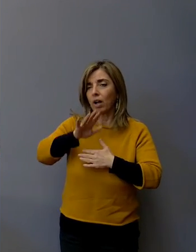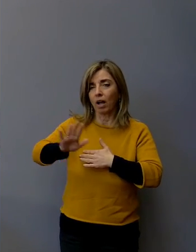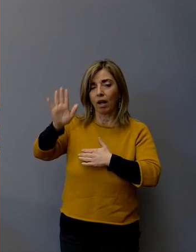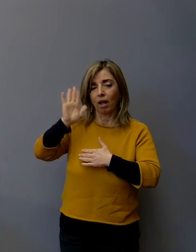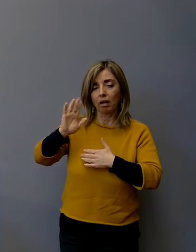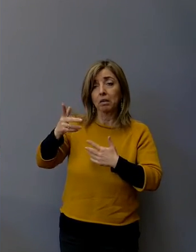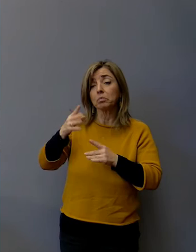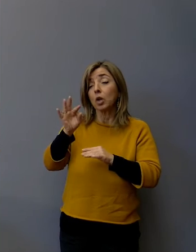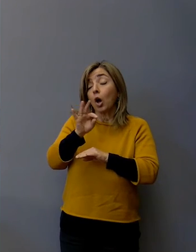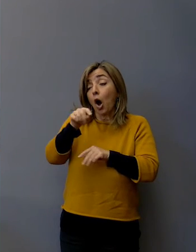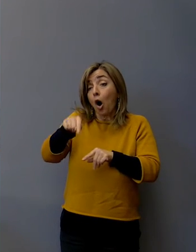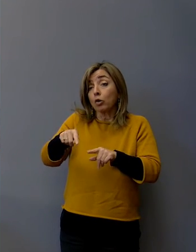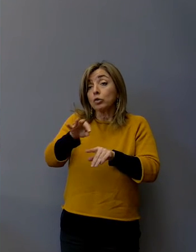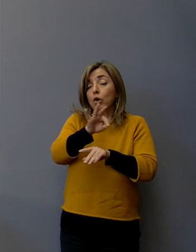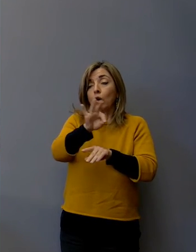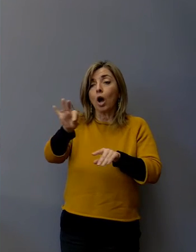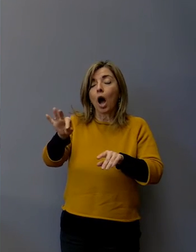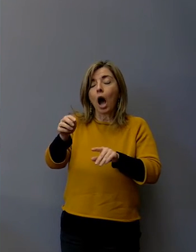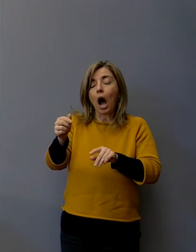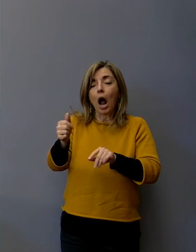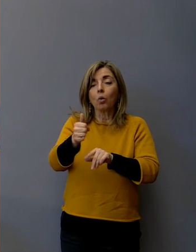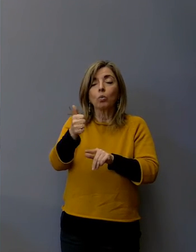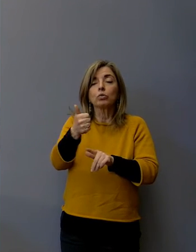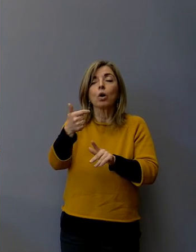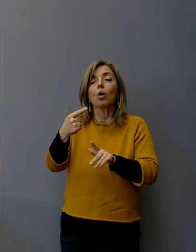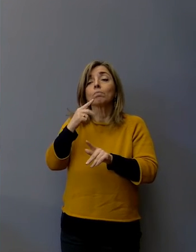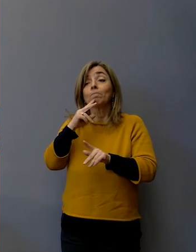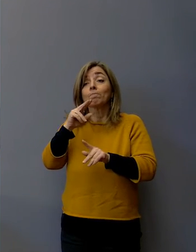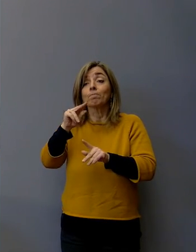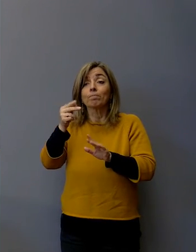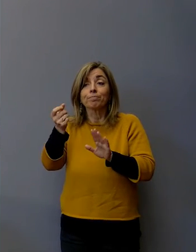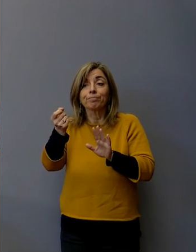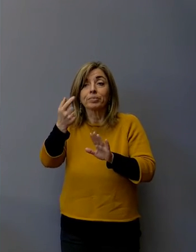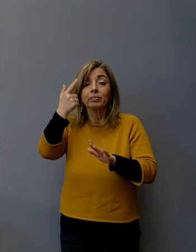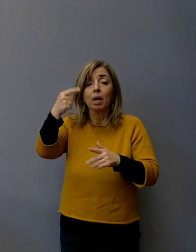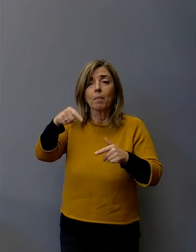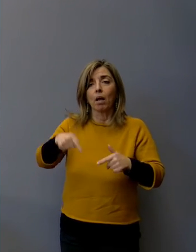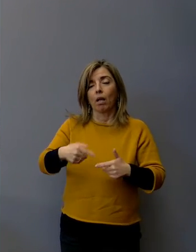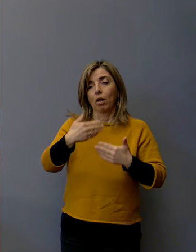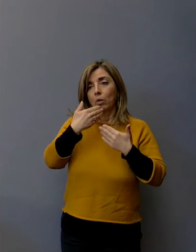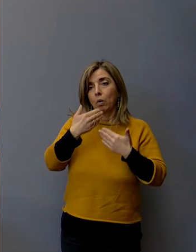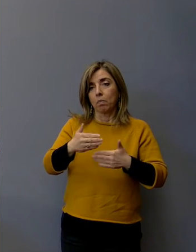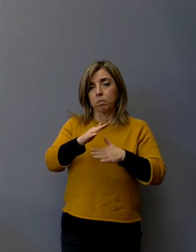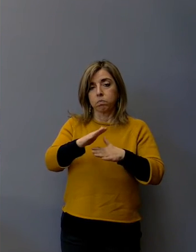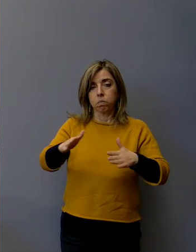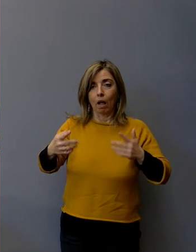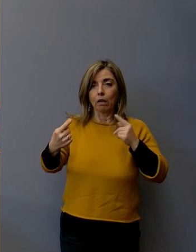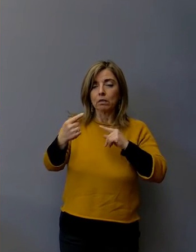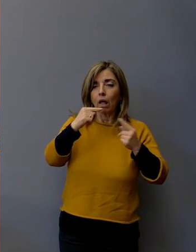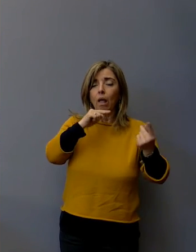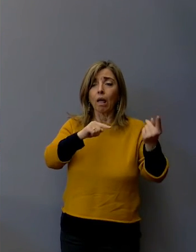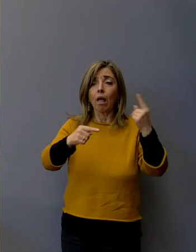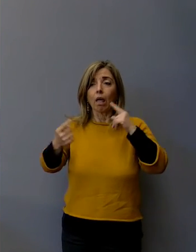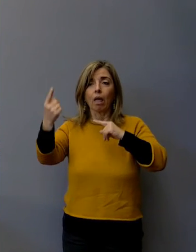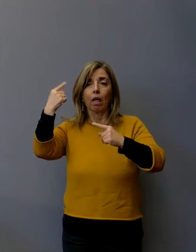sono usciti oggi ma veramente non se ne può più di alchimie sociali biologiche dei discorsi che veramente